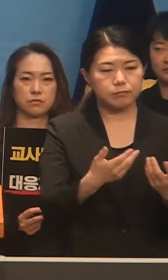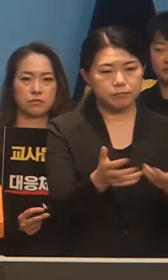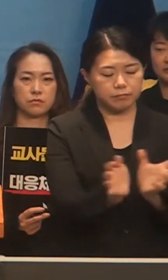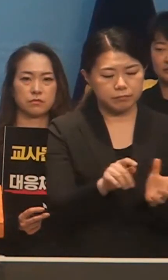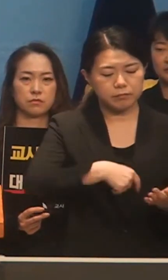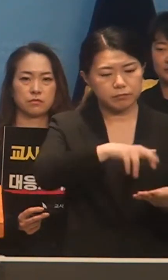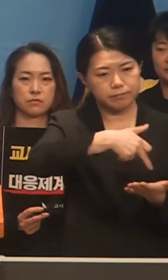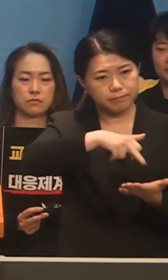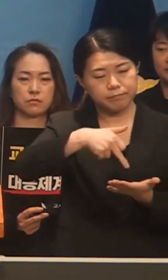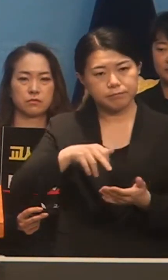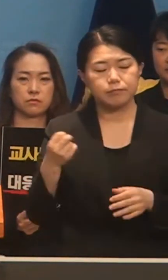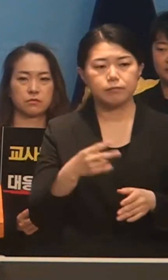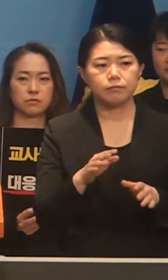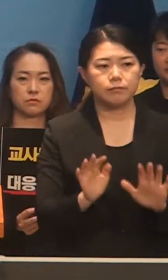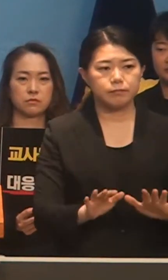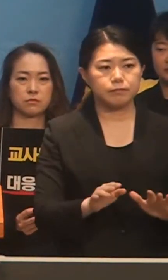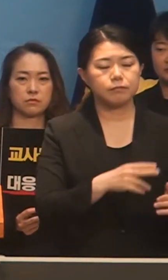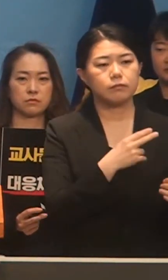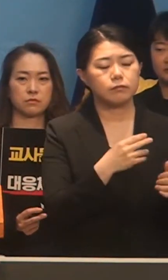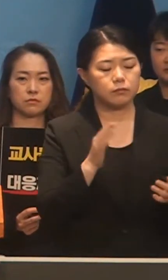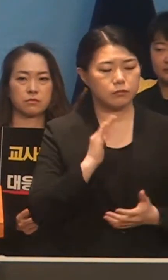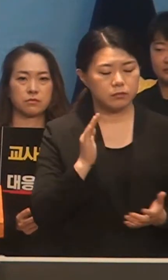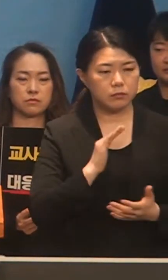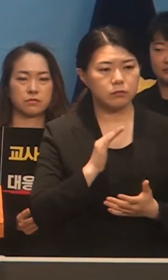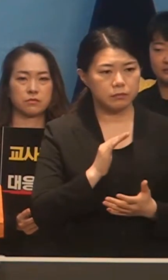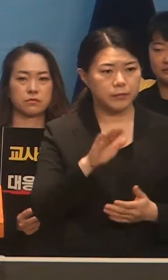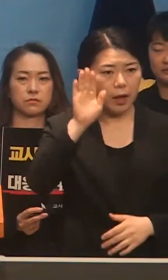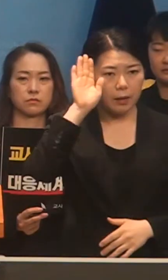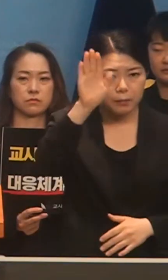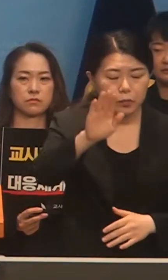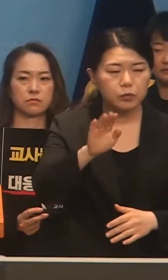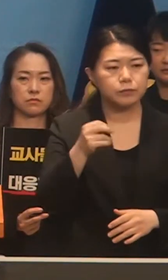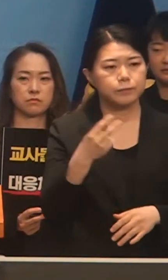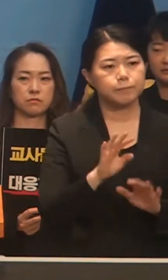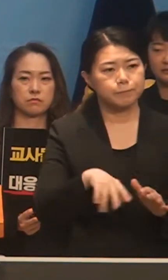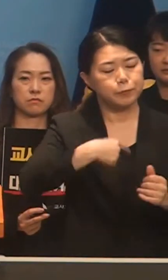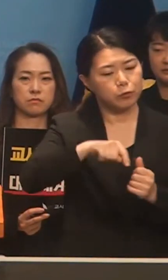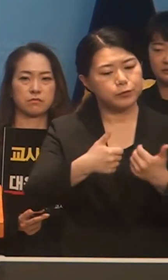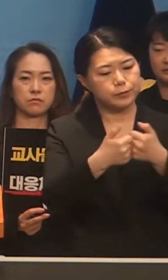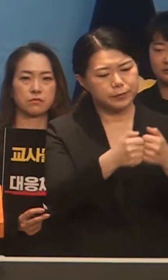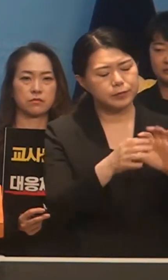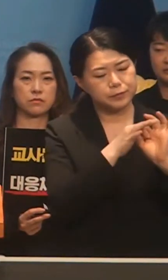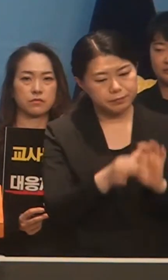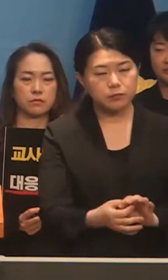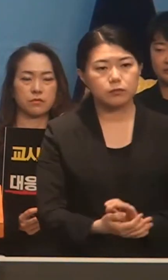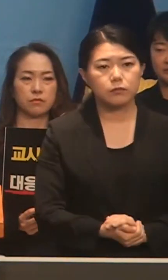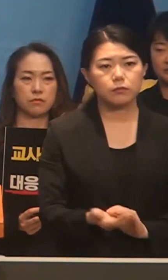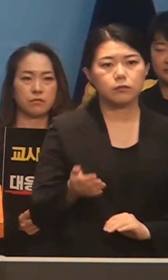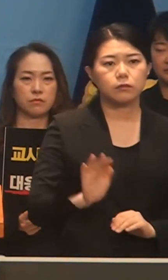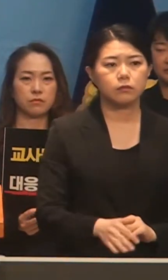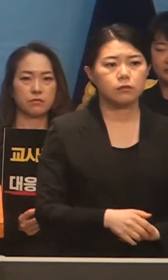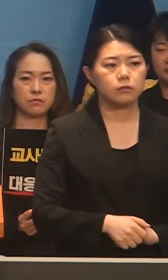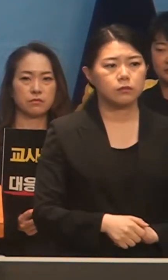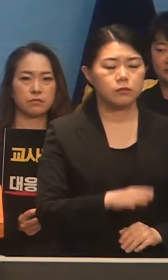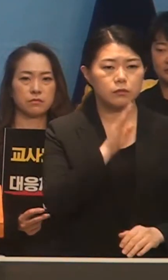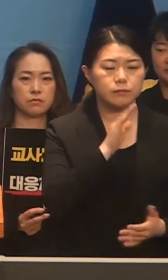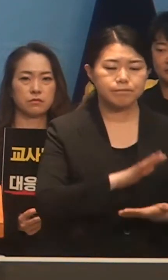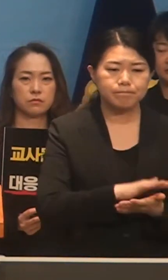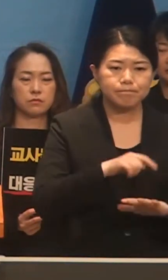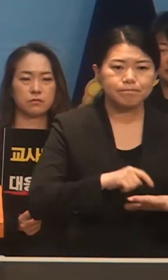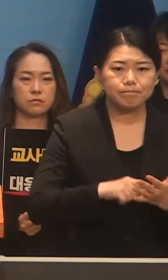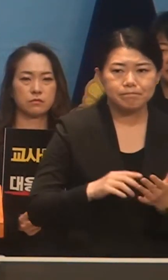학생들의 진로와 교육 상담을 끊임없이 했습니다. 하지만 그렇게